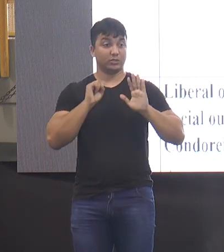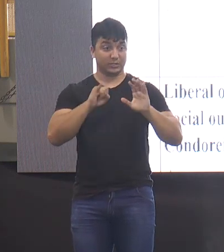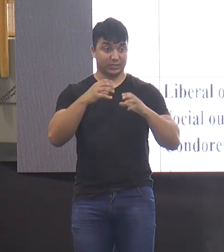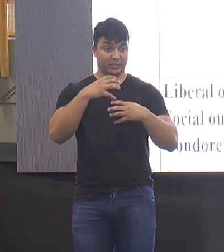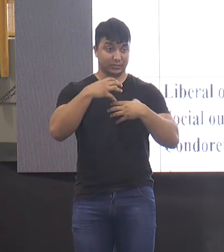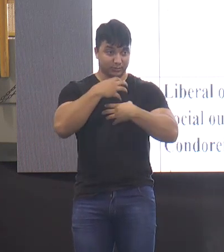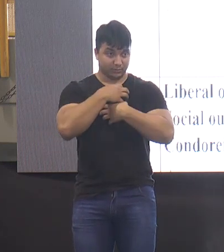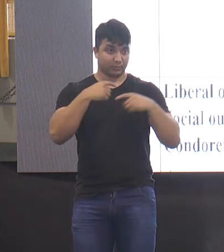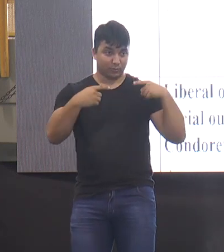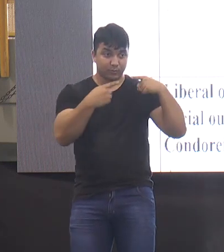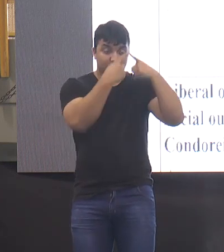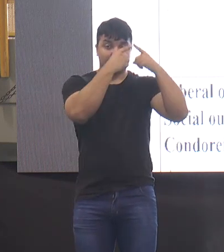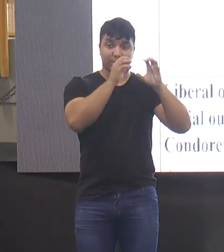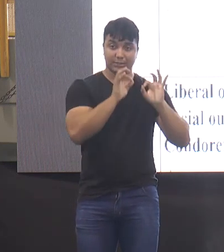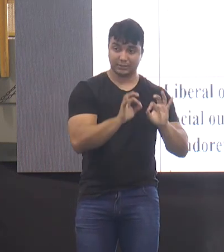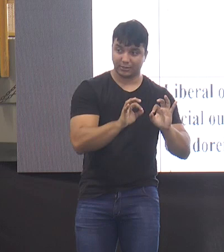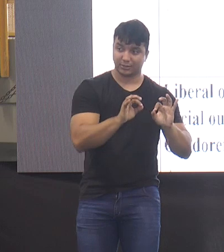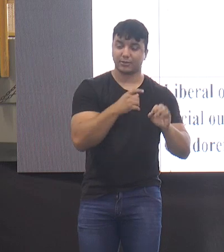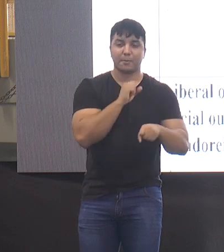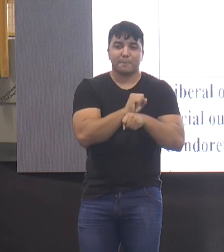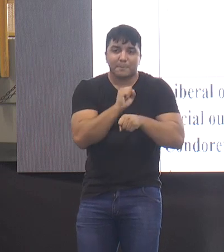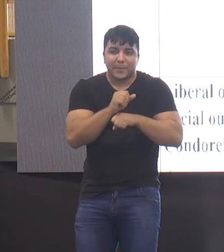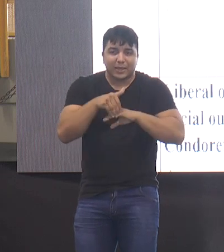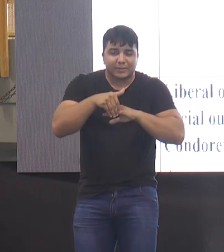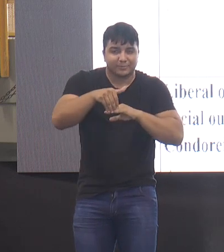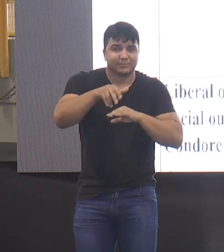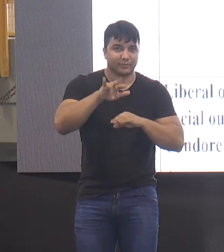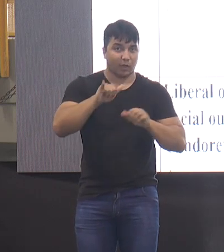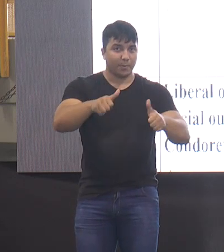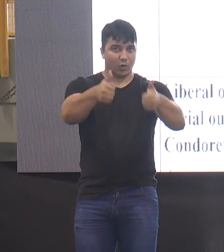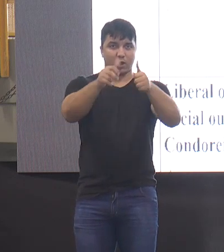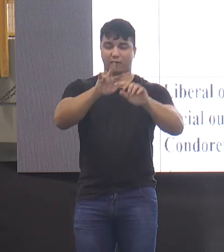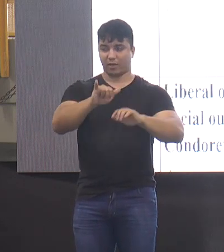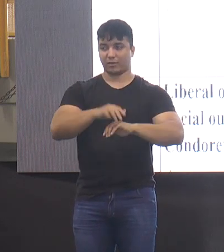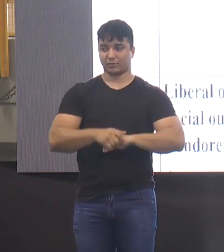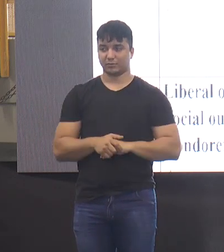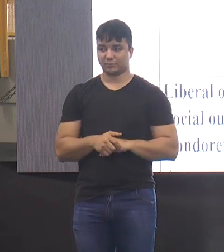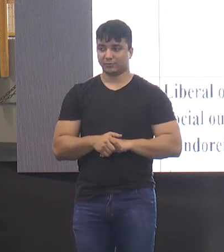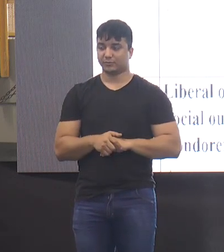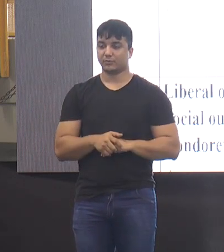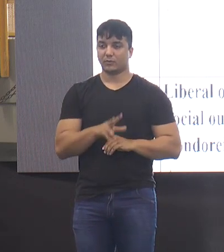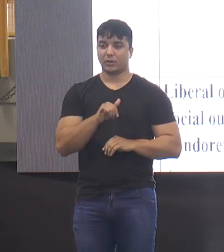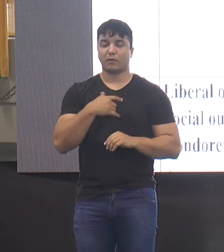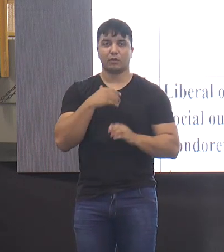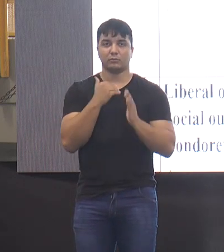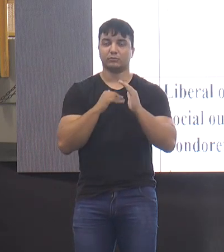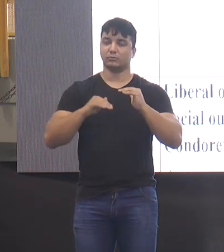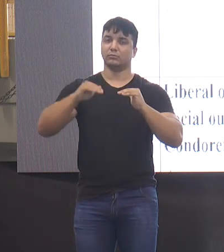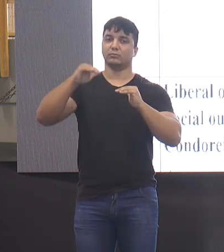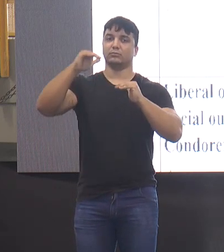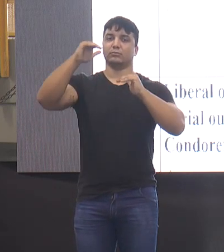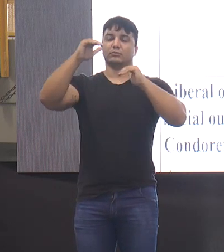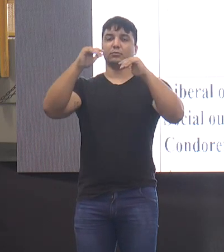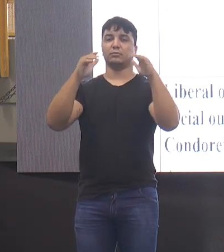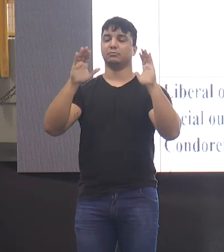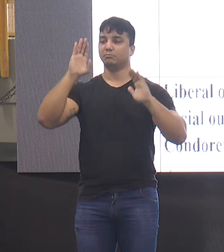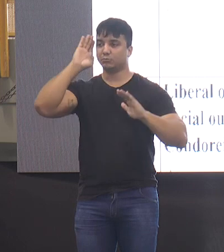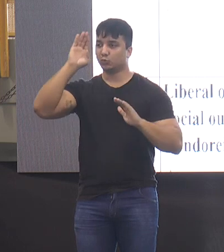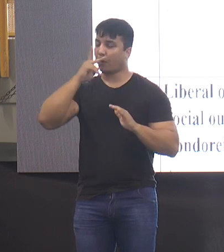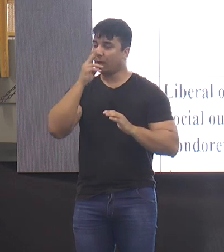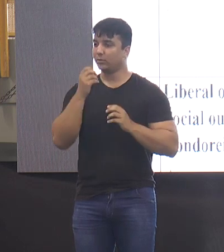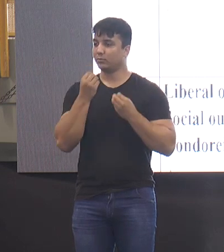se identificando muito, espere só um pouquinho que as coisas melhoram. Aí você amadurece e nada como a